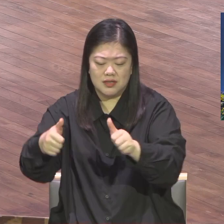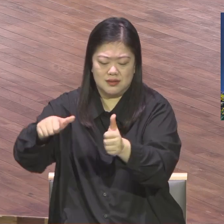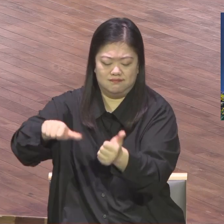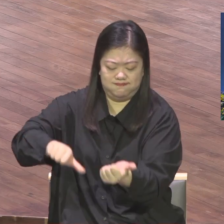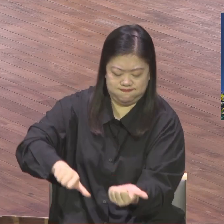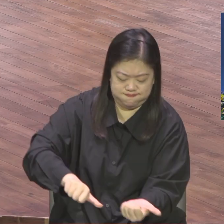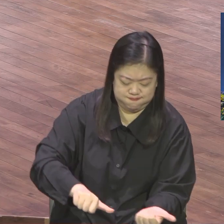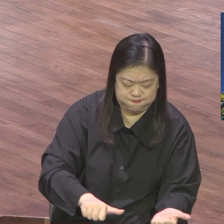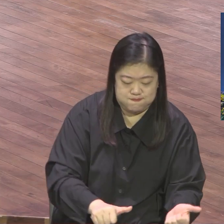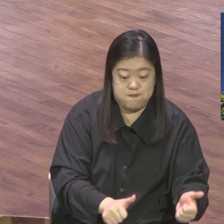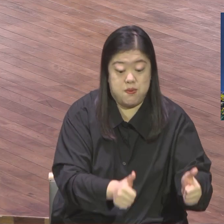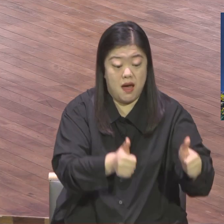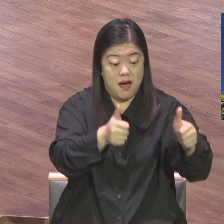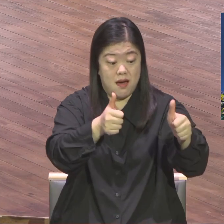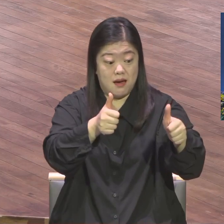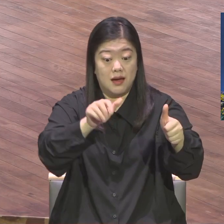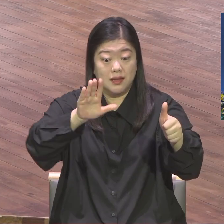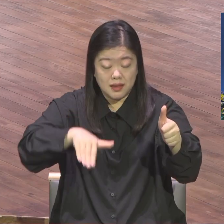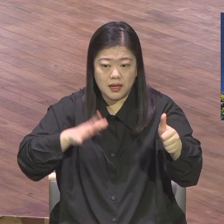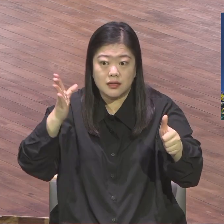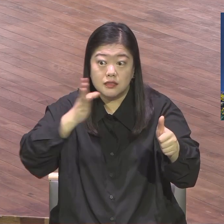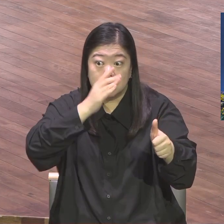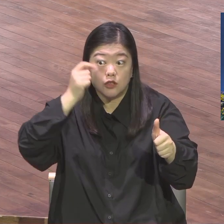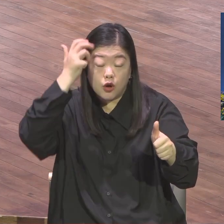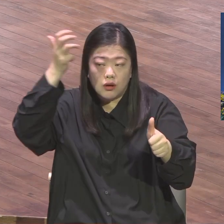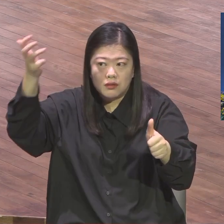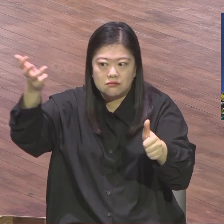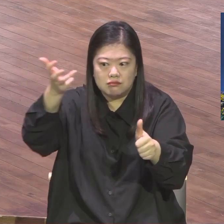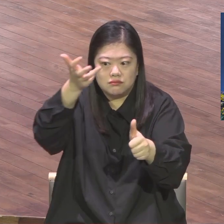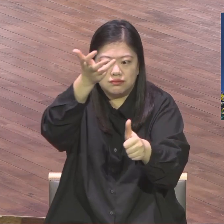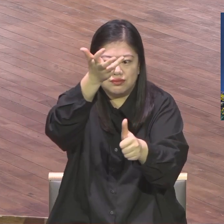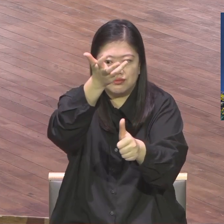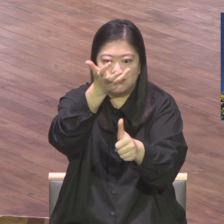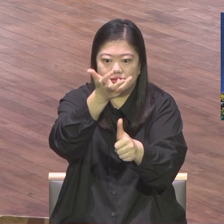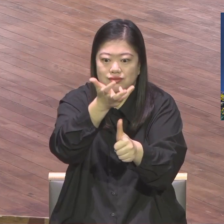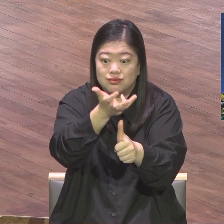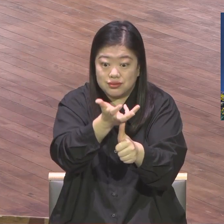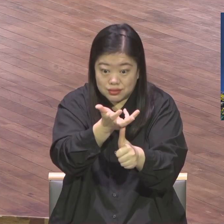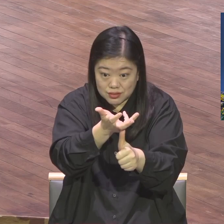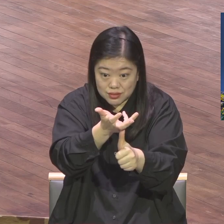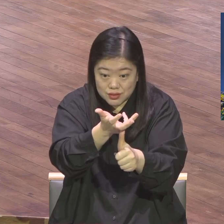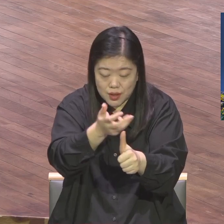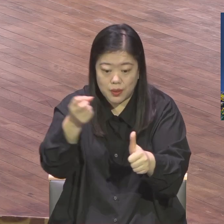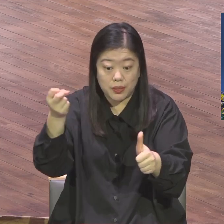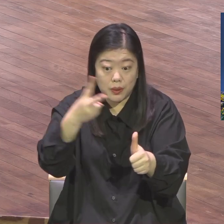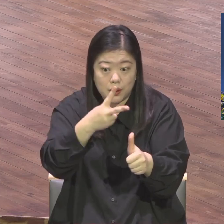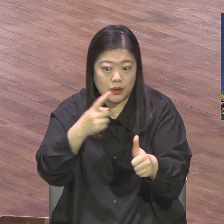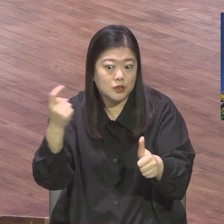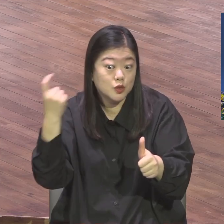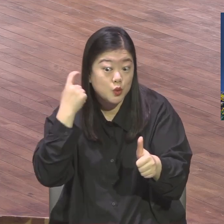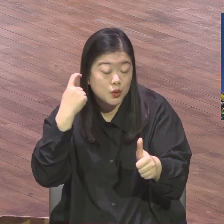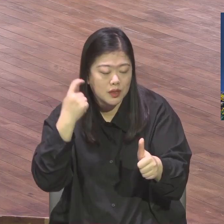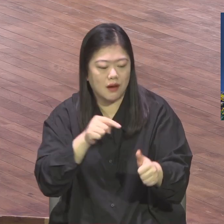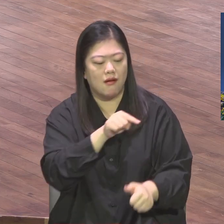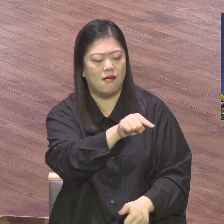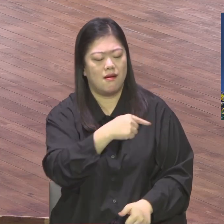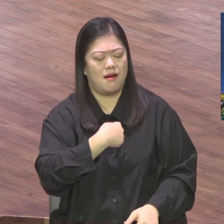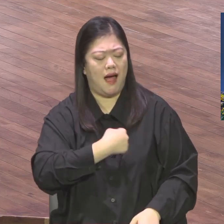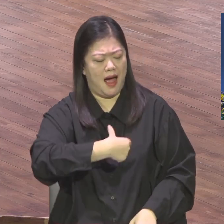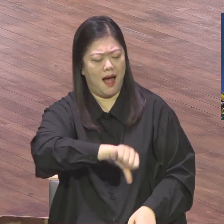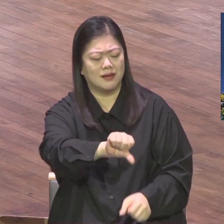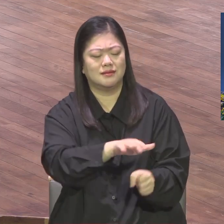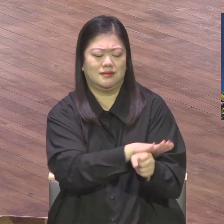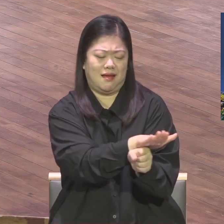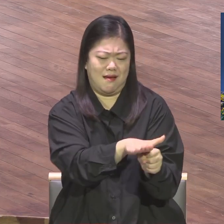성령이 비둘기처럼 임했다. 그리고 하늘로부터 음성이 들렸습니다. 너는 내 사랑하는 아들이라 내가